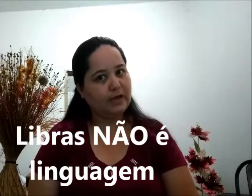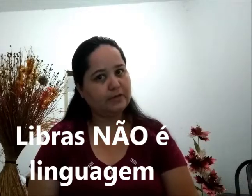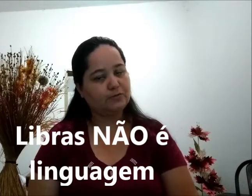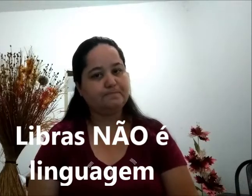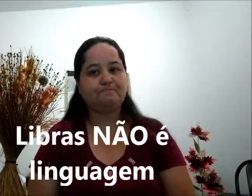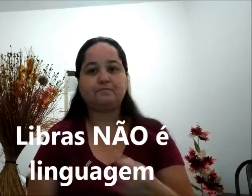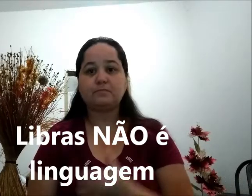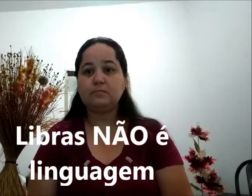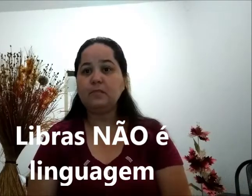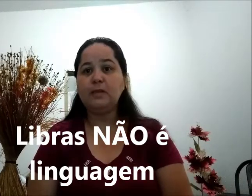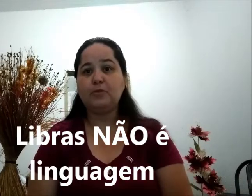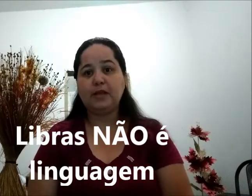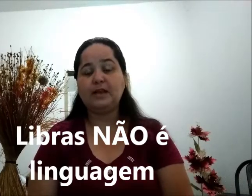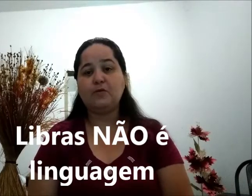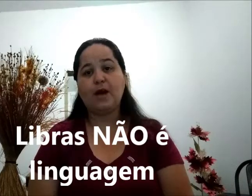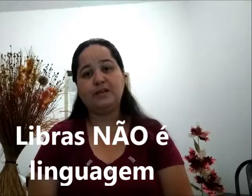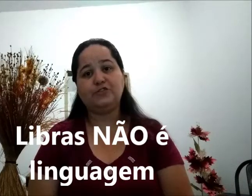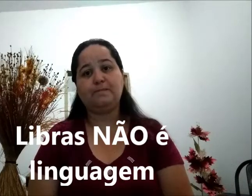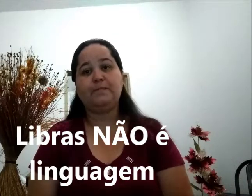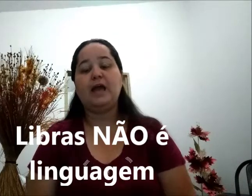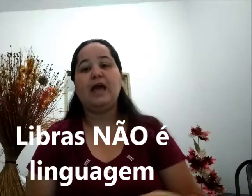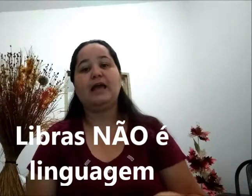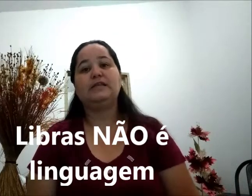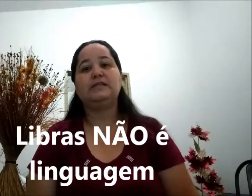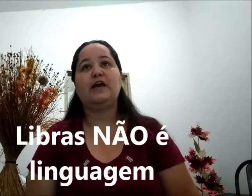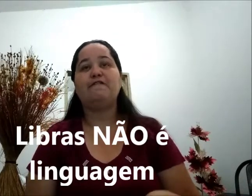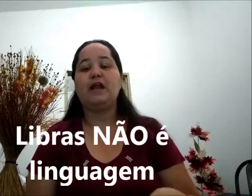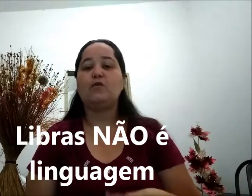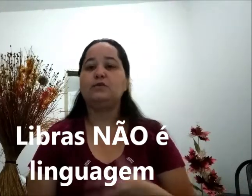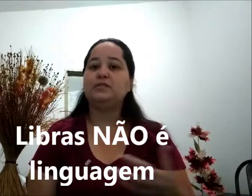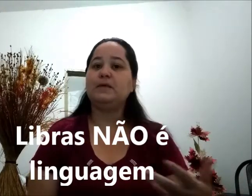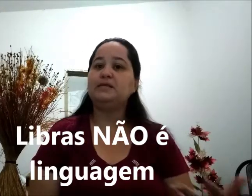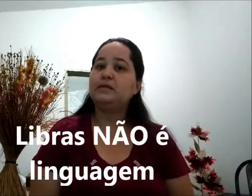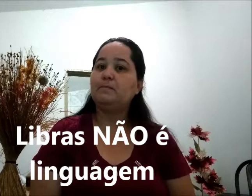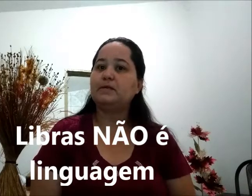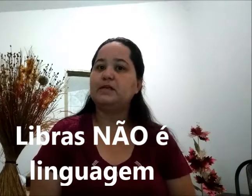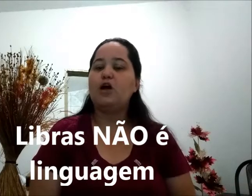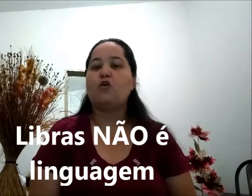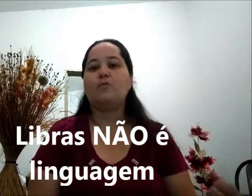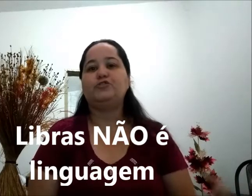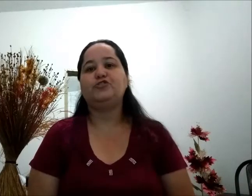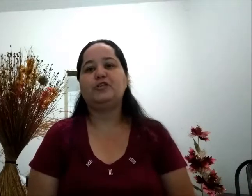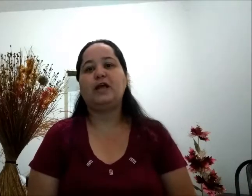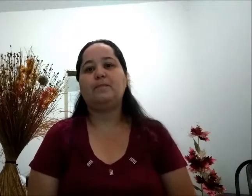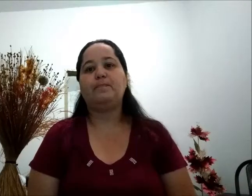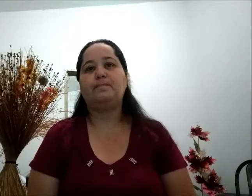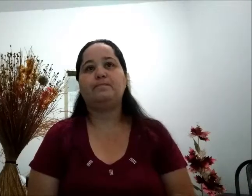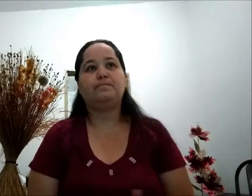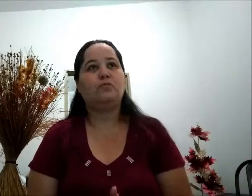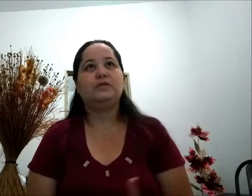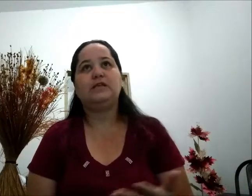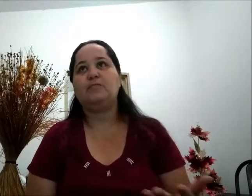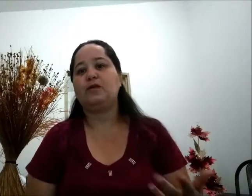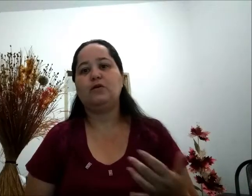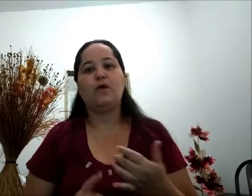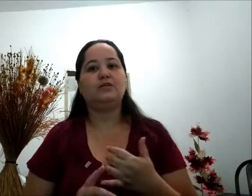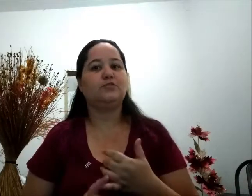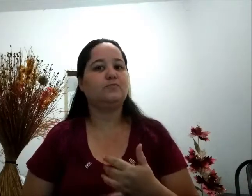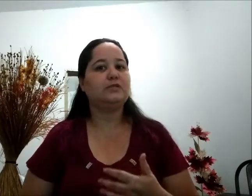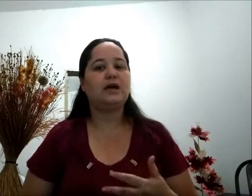correto, porque a linguagem, ela se refere a coisas mais amplas, como a gente tem um exemplo, a linguagem musical,